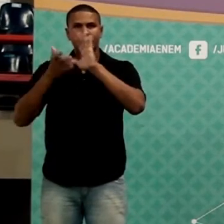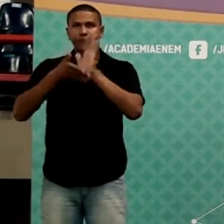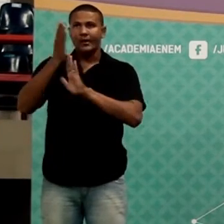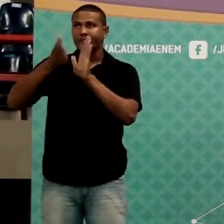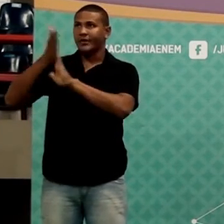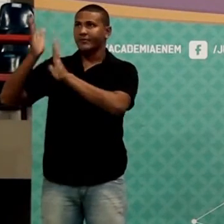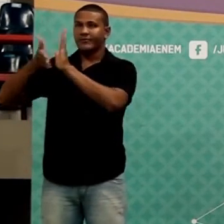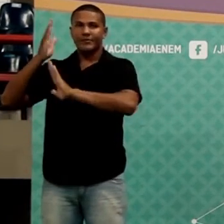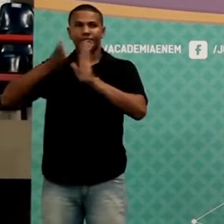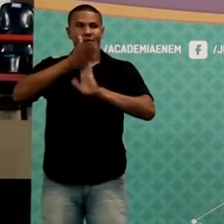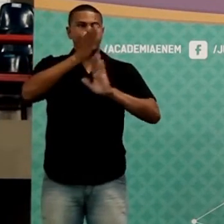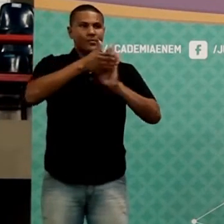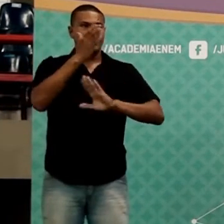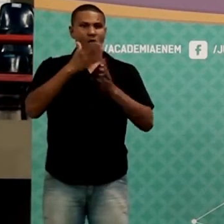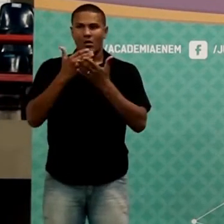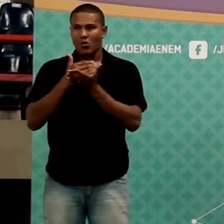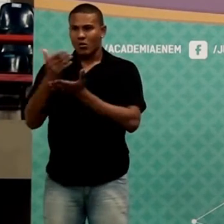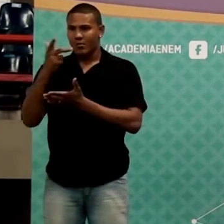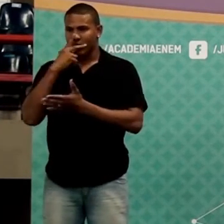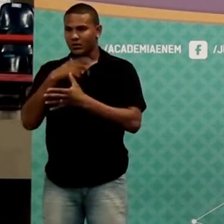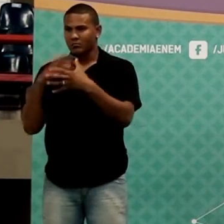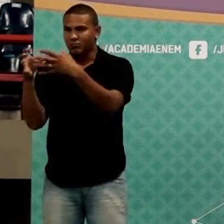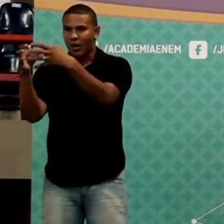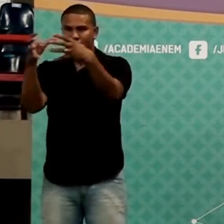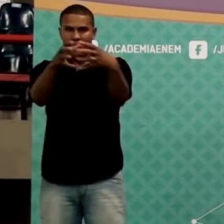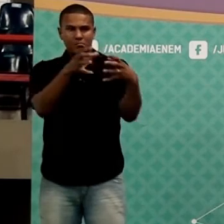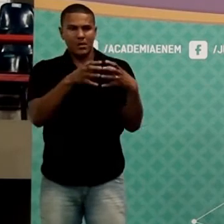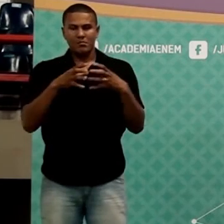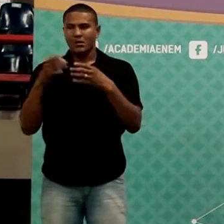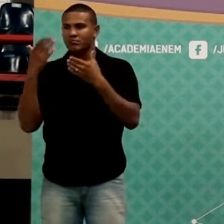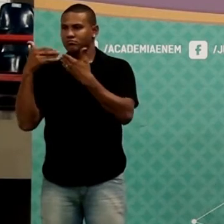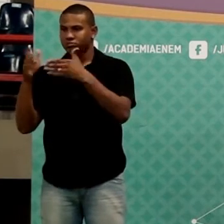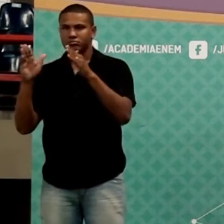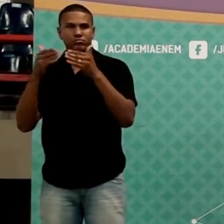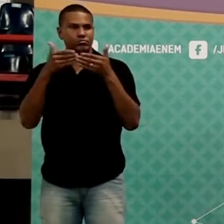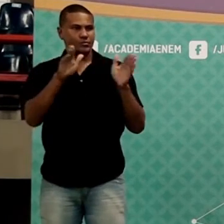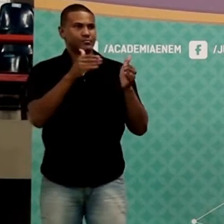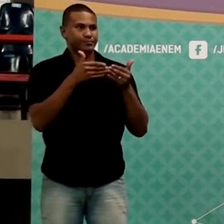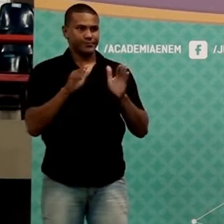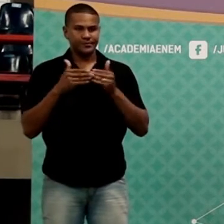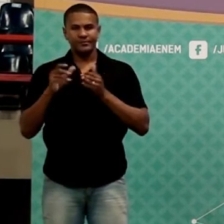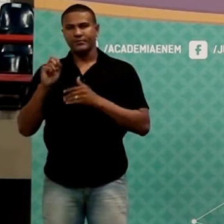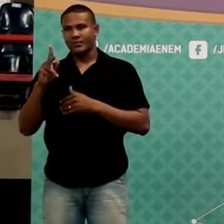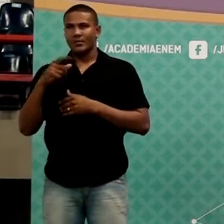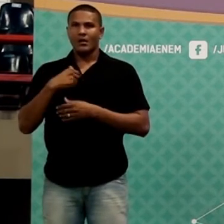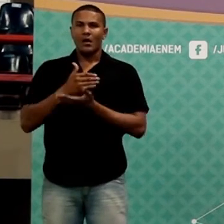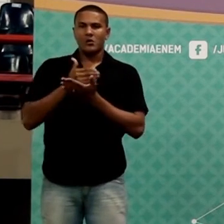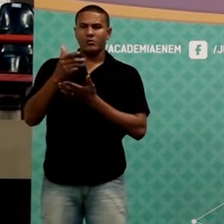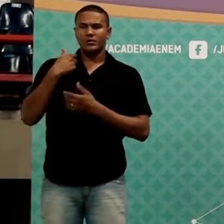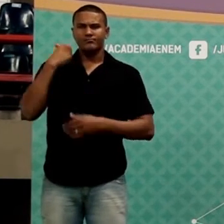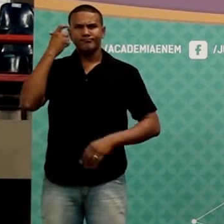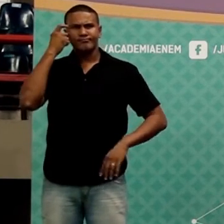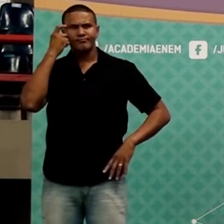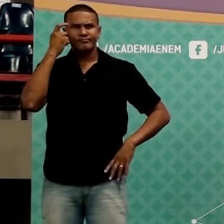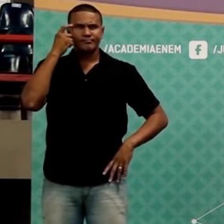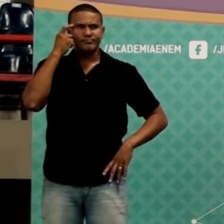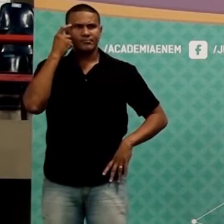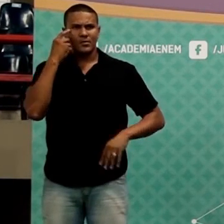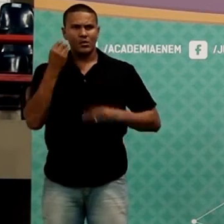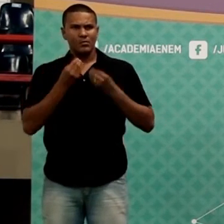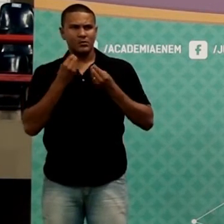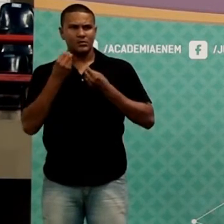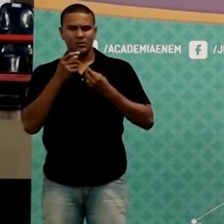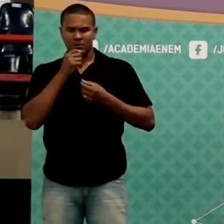mais, as rotas comerciais foram reabertas, e isso começou a colocar um questionamento sobre